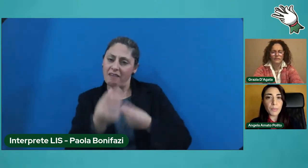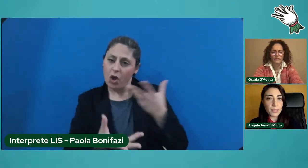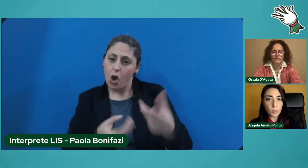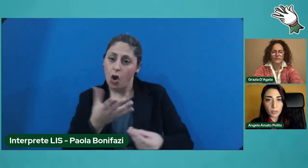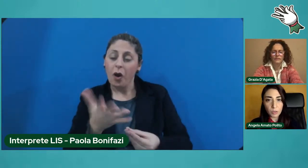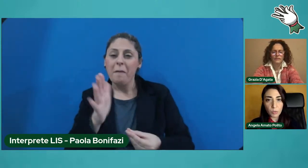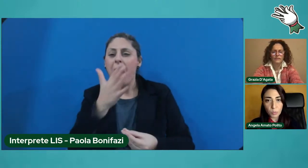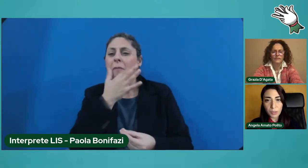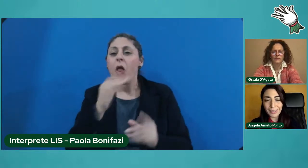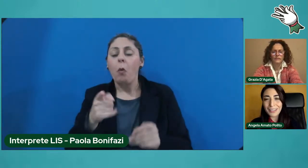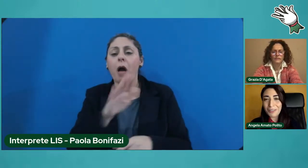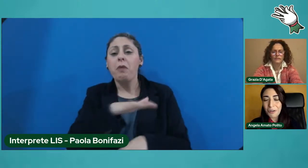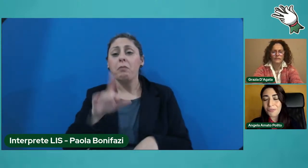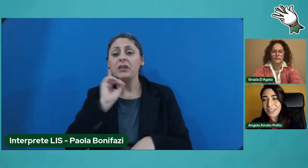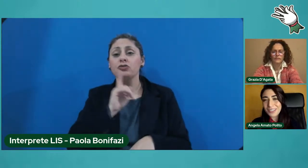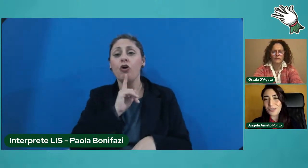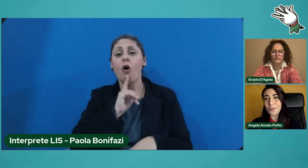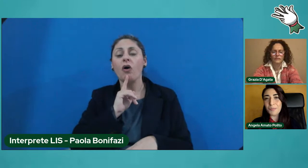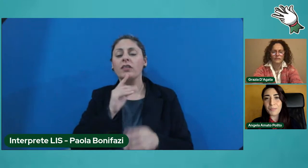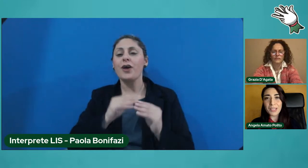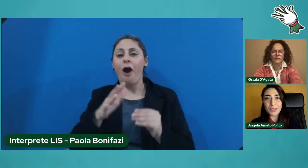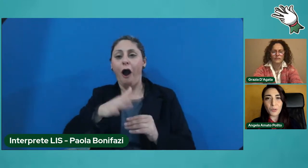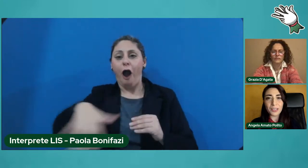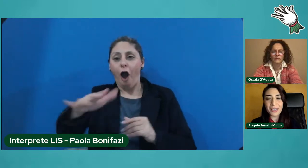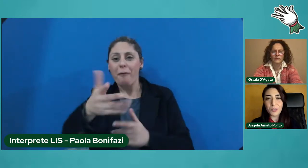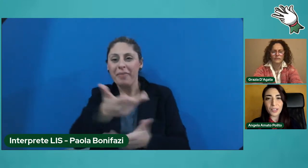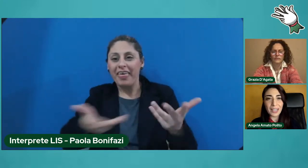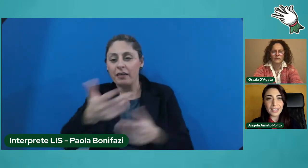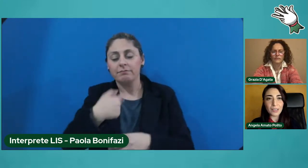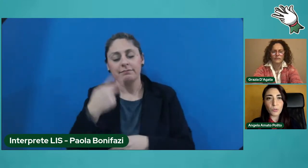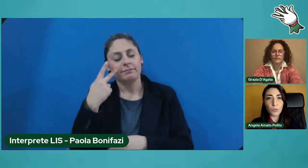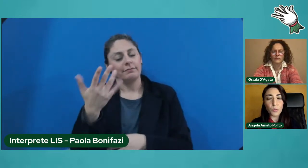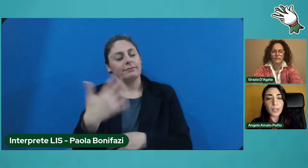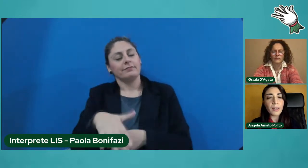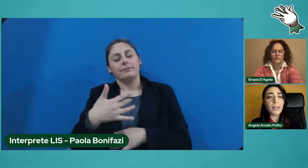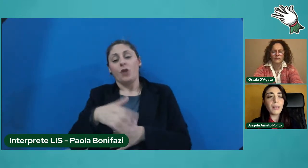bambini sordi con lui. Io ho visto i bambini sordi che sono in classe con lui.